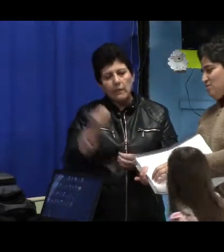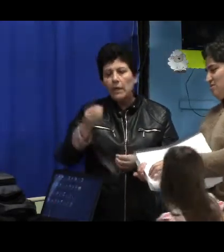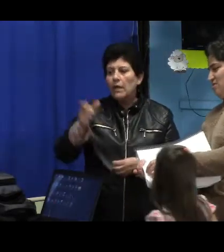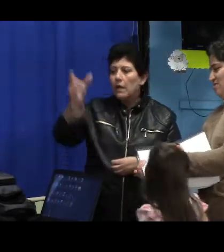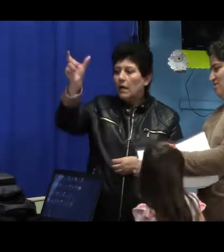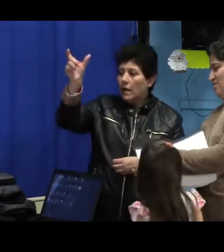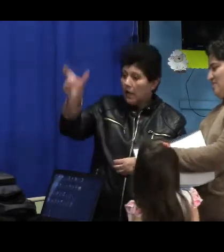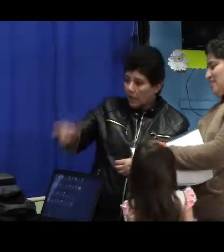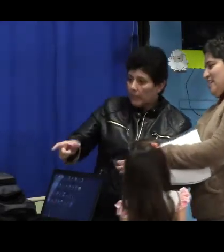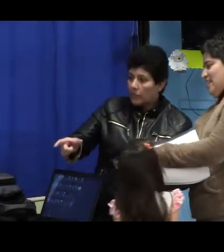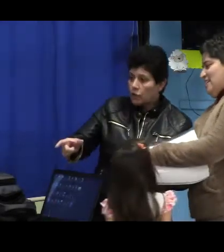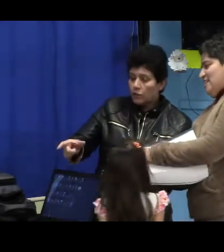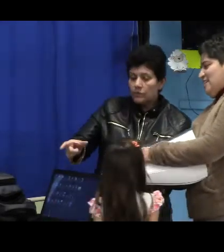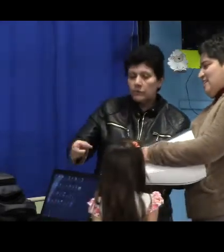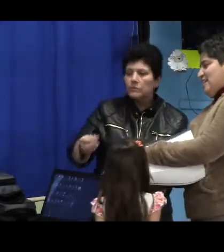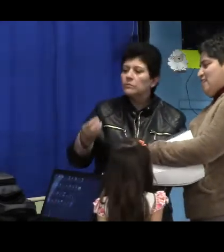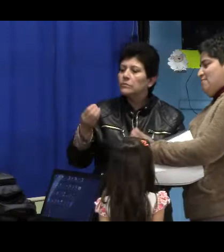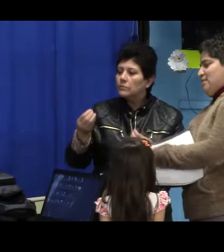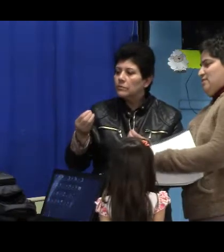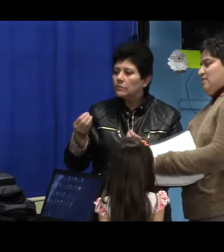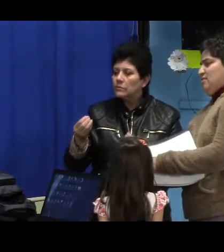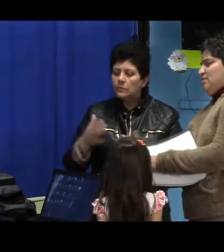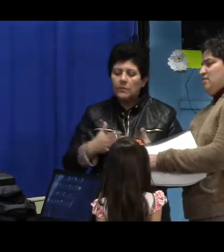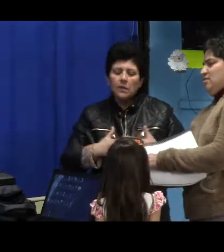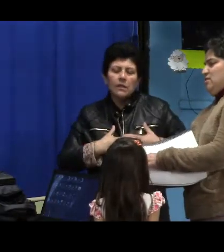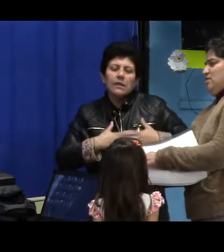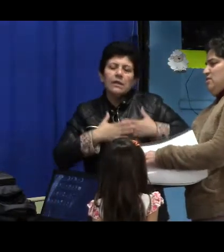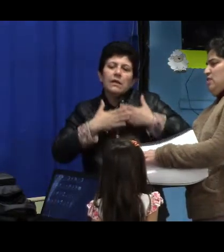aquellos que le aman.